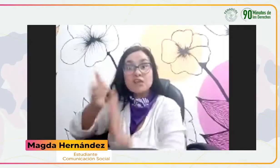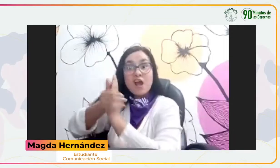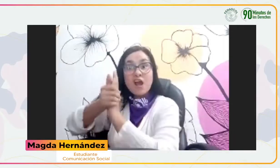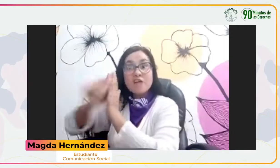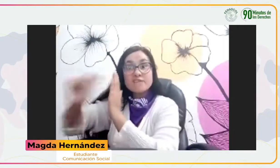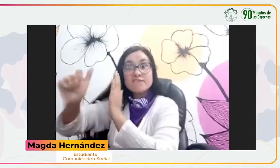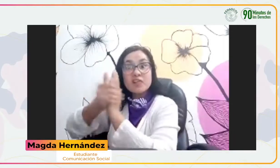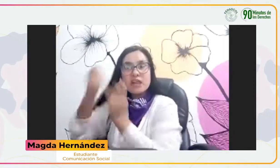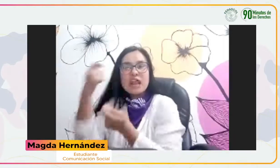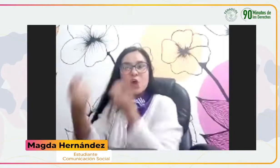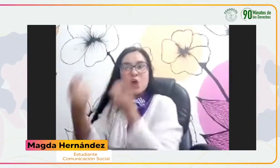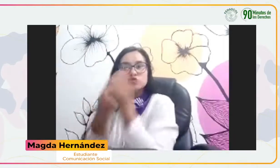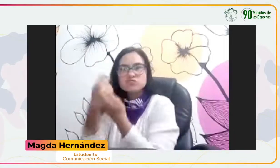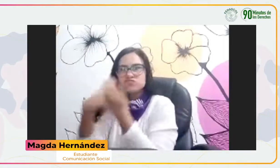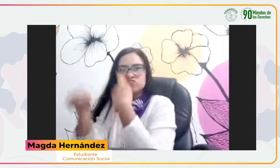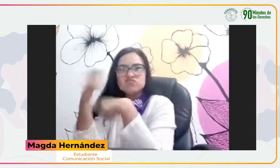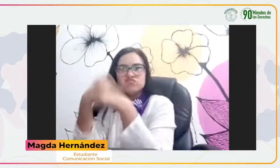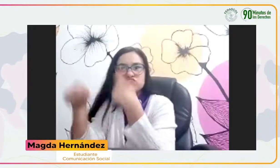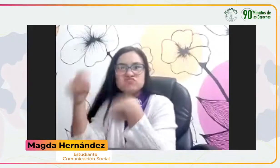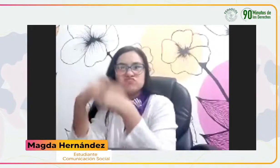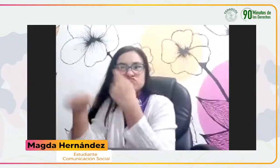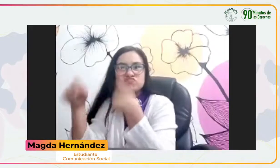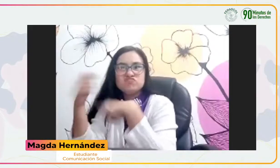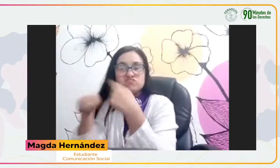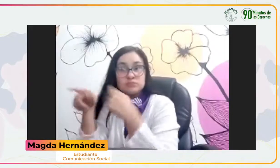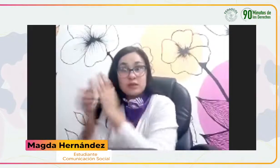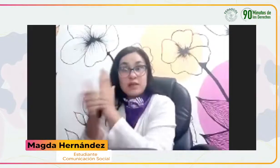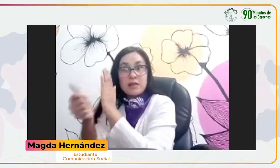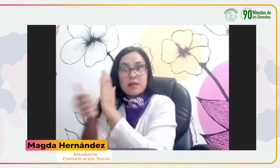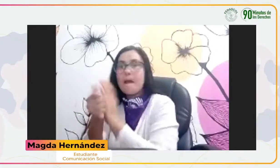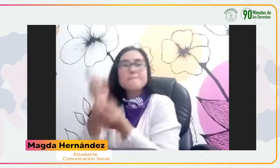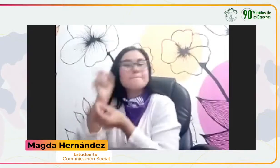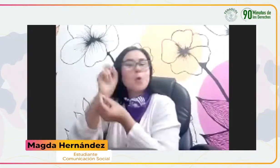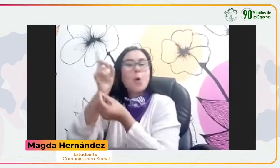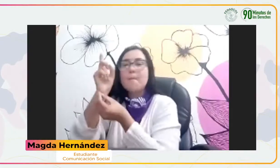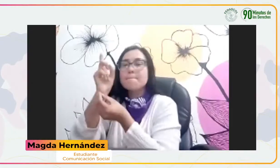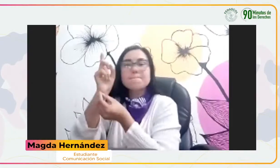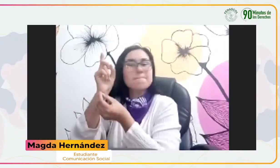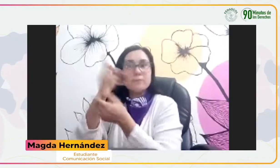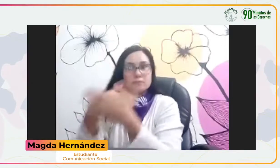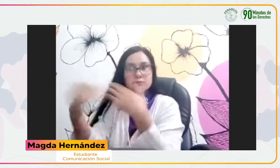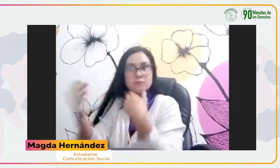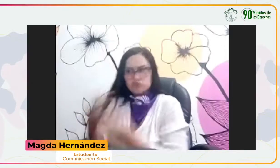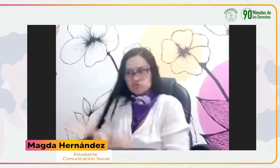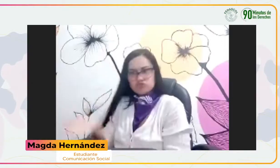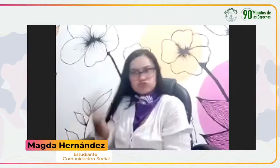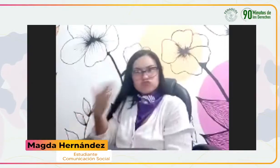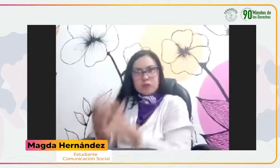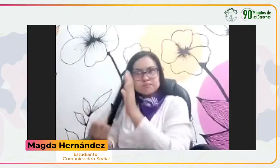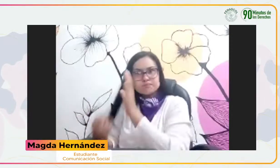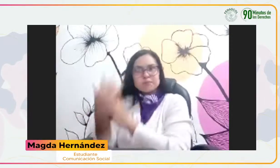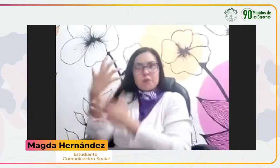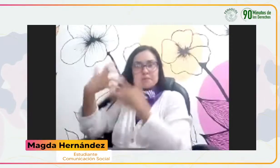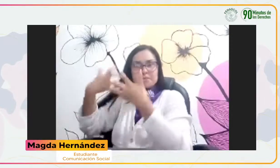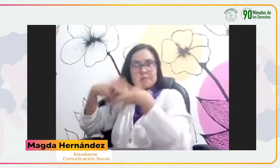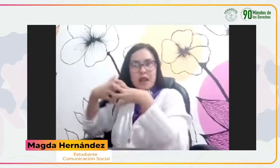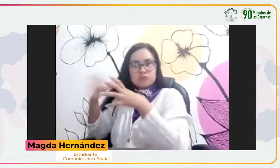formación académica como tal, que de pronto no tienen, o mujeres que tienen